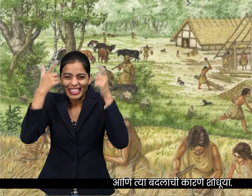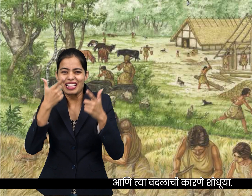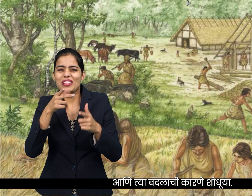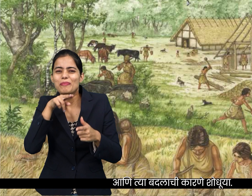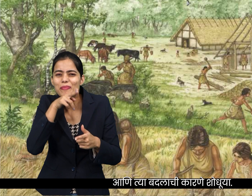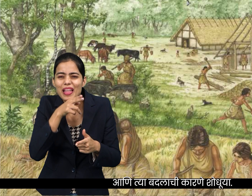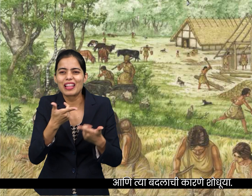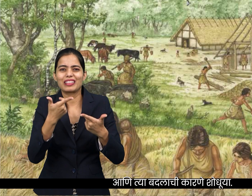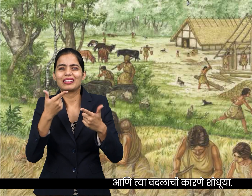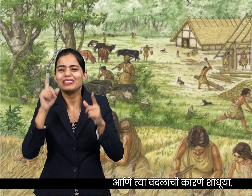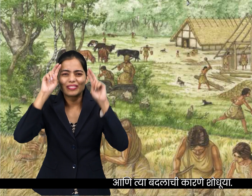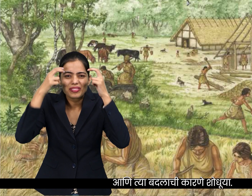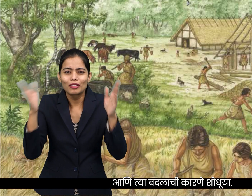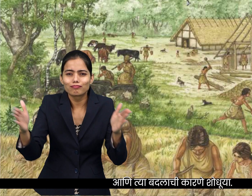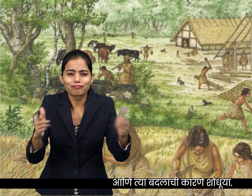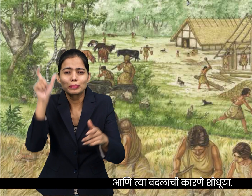शोधूया.